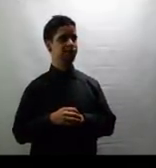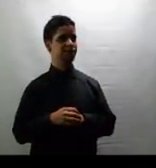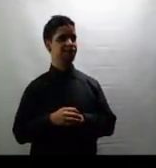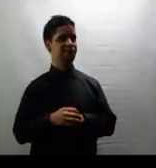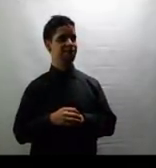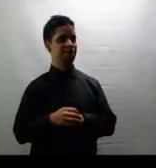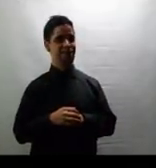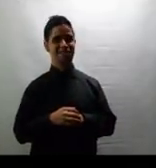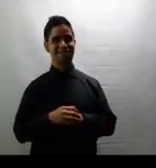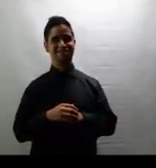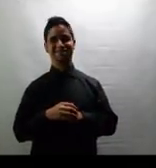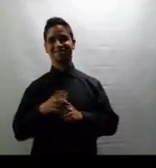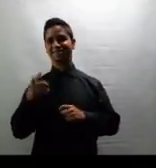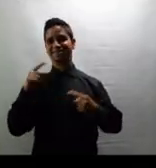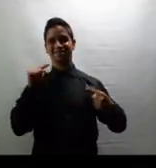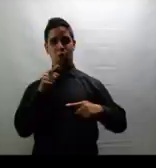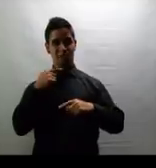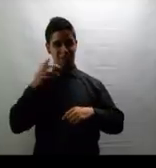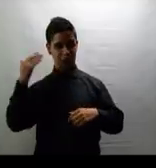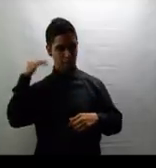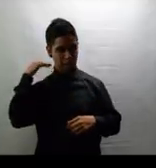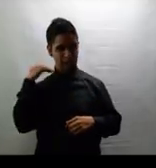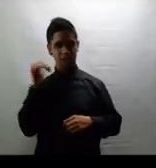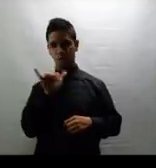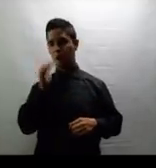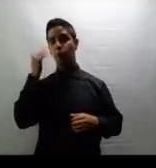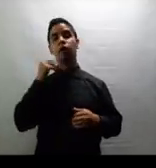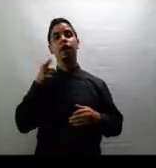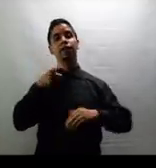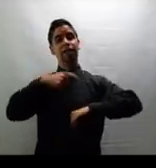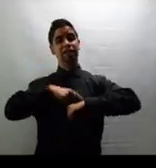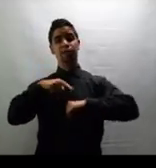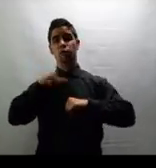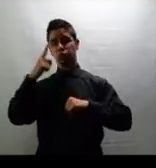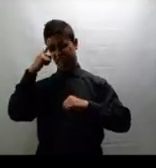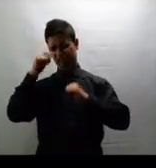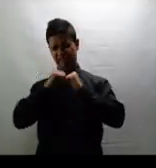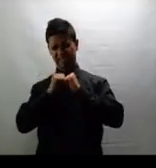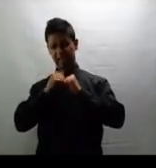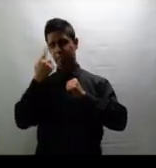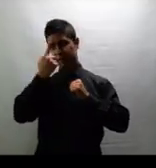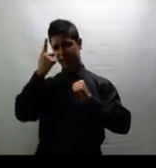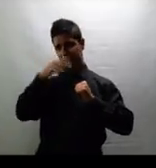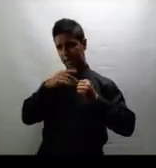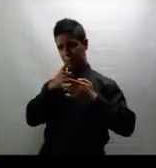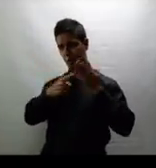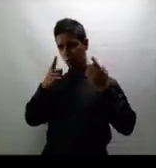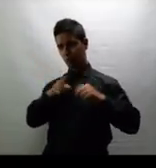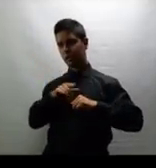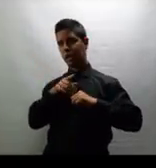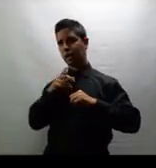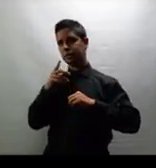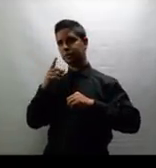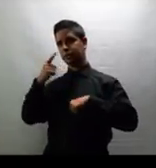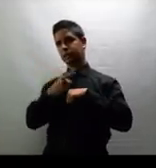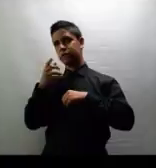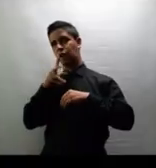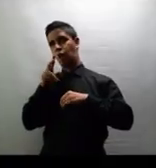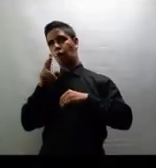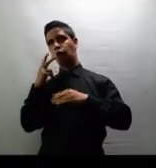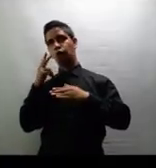ya que este este es el momento en que nuestro cerebro se proyecta hacia el día siguiente sentimos que si pensamos en los problemas